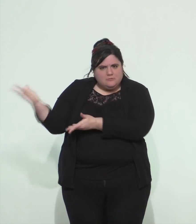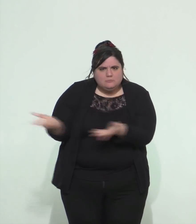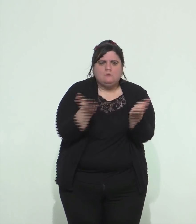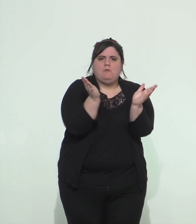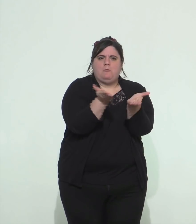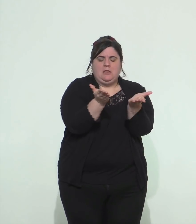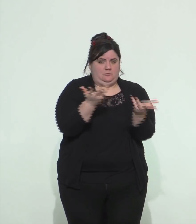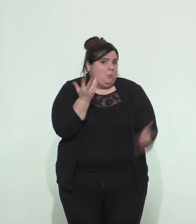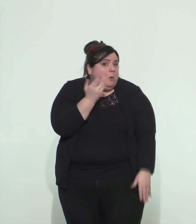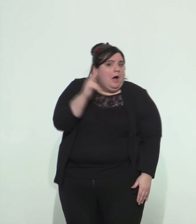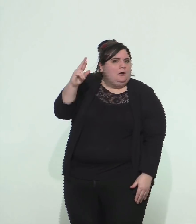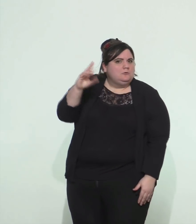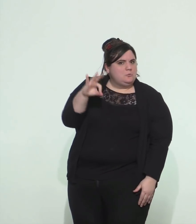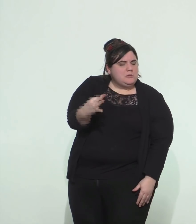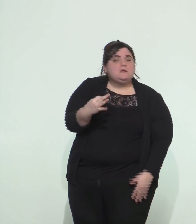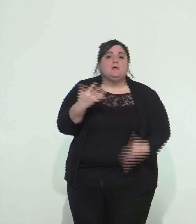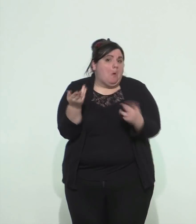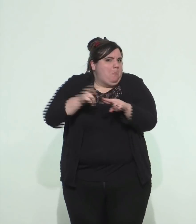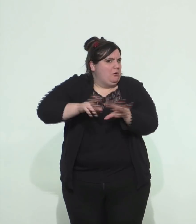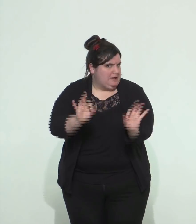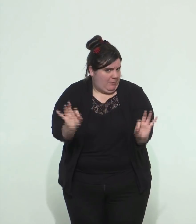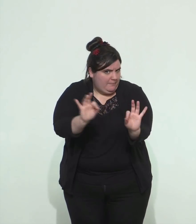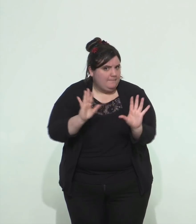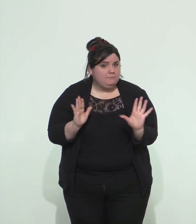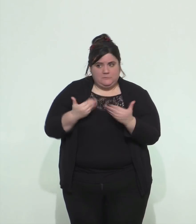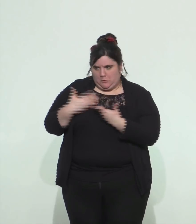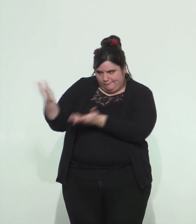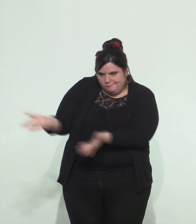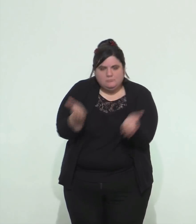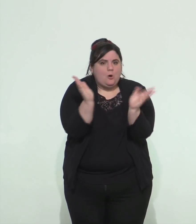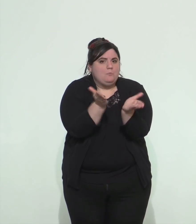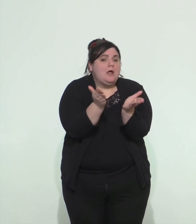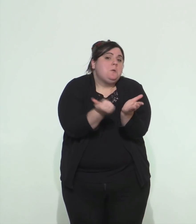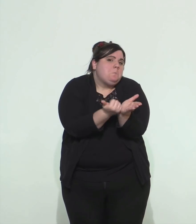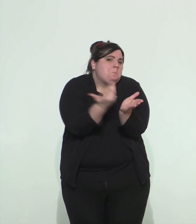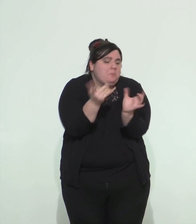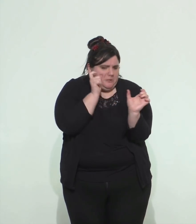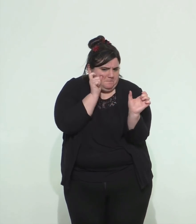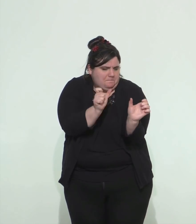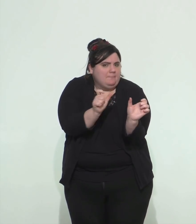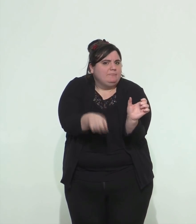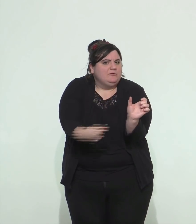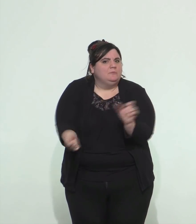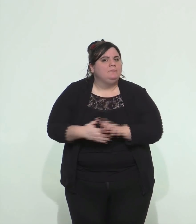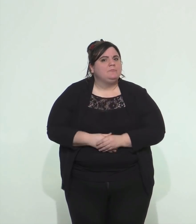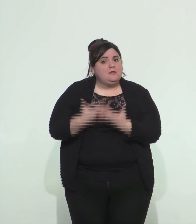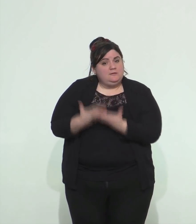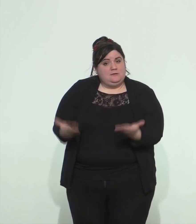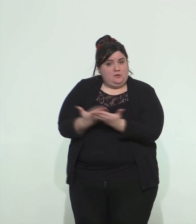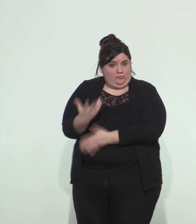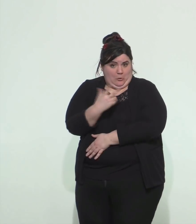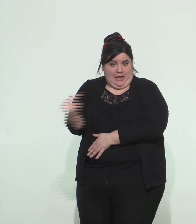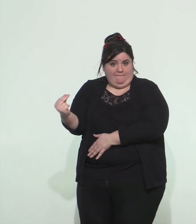à le dire. Ce sont quelques enfants qui sont hospitalisés, qui sont surveillés évidemment parce que La forme la plus grave de cette maladie est une